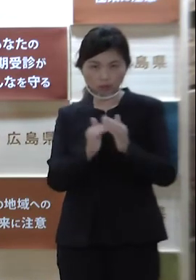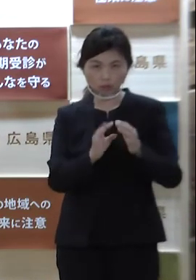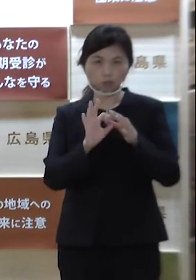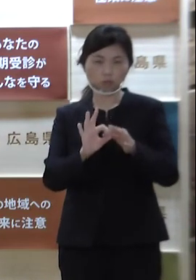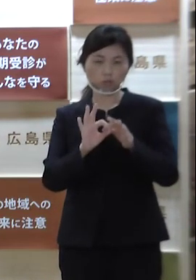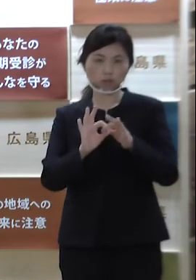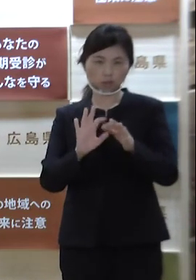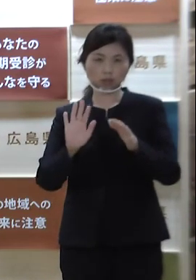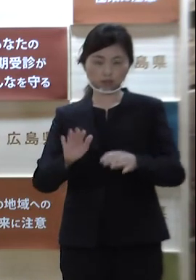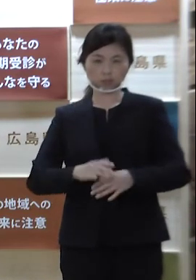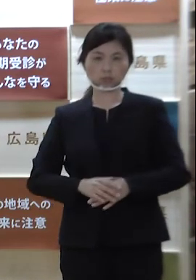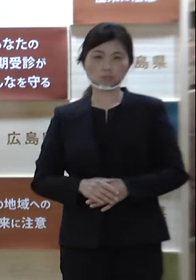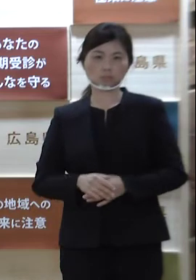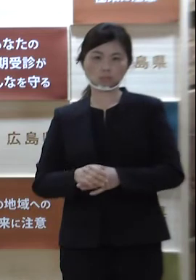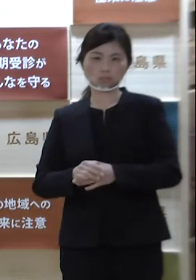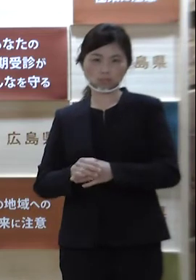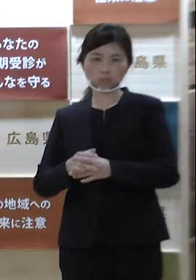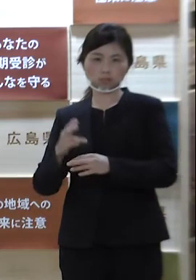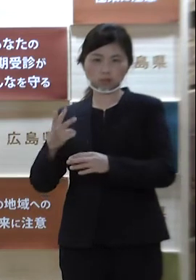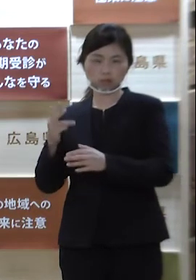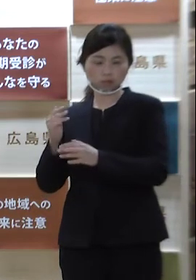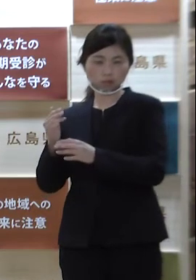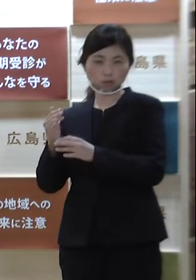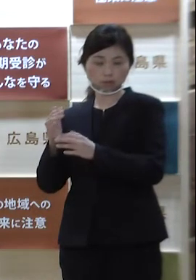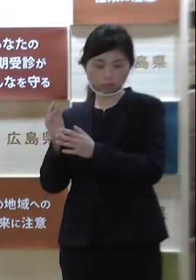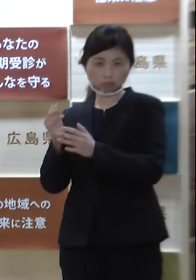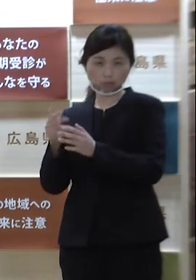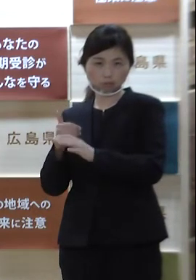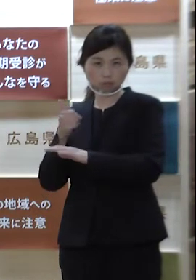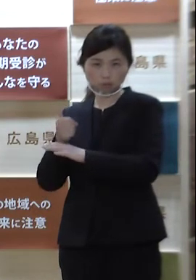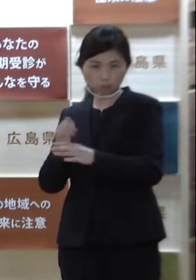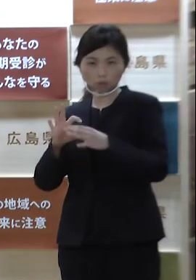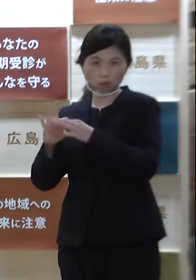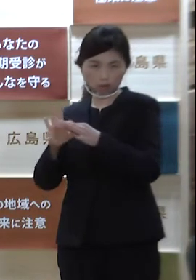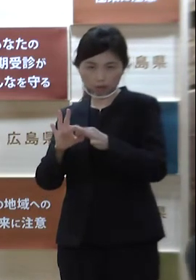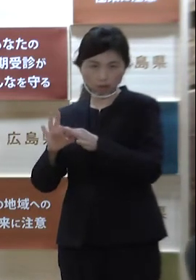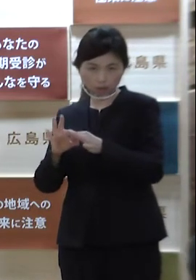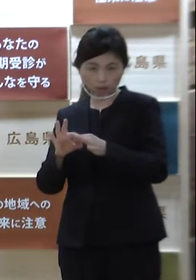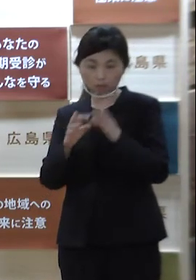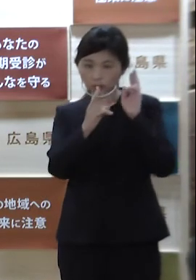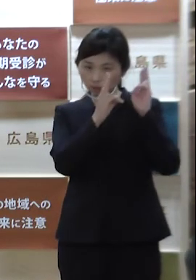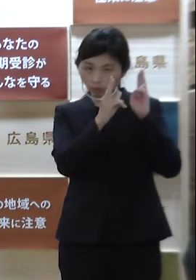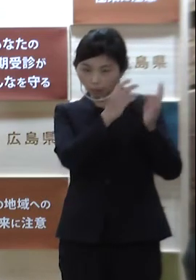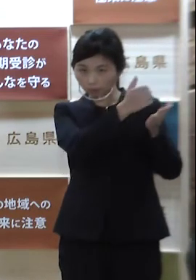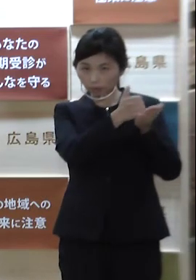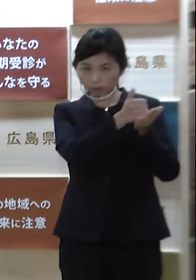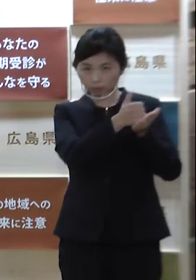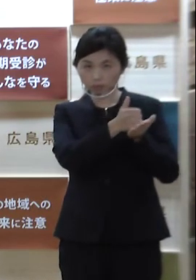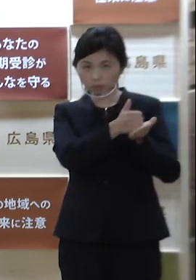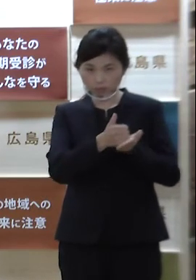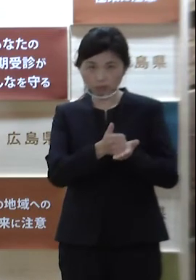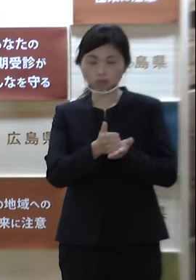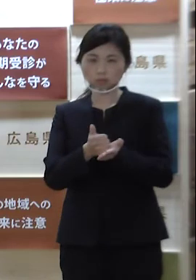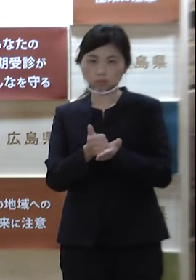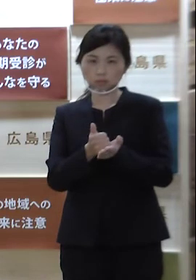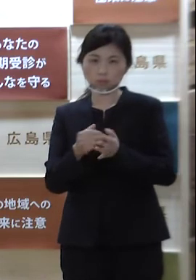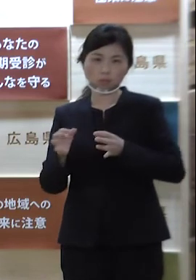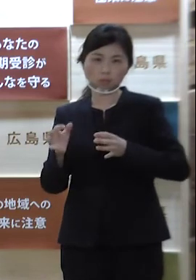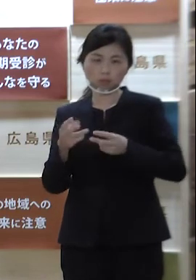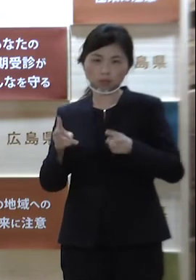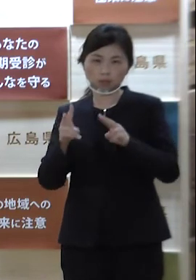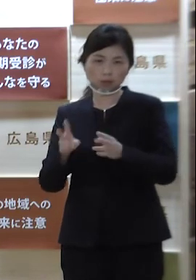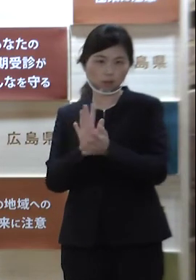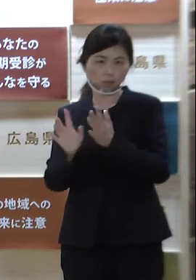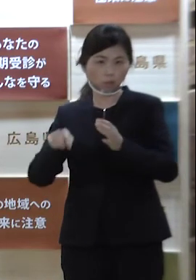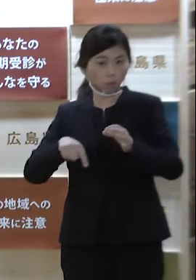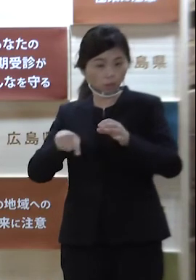この件では市長と連携いたしまして、県外から企業を誘致して、雇用機会の創出や県内経済の活性化を図っている